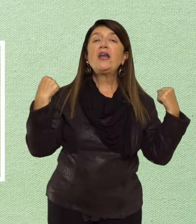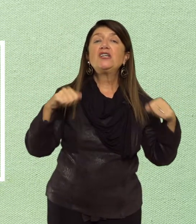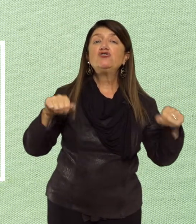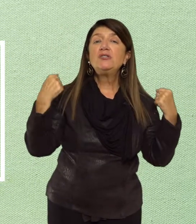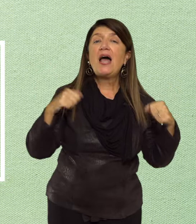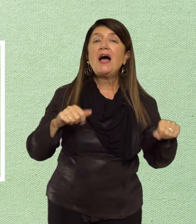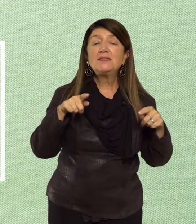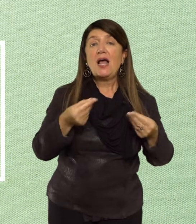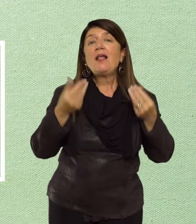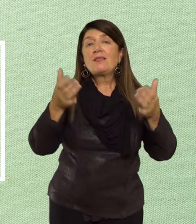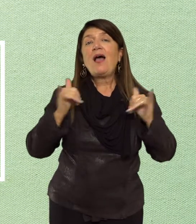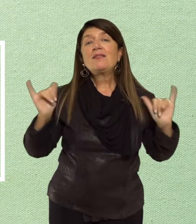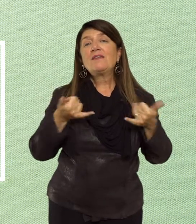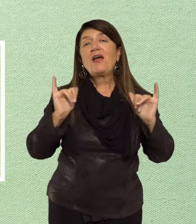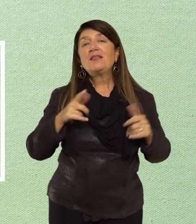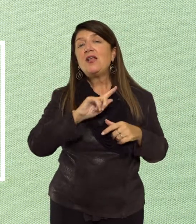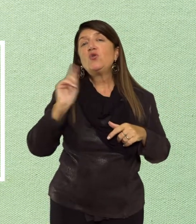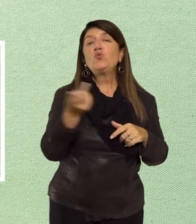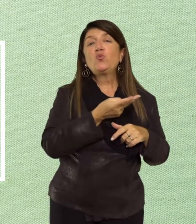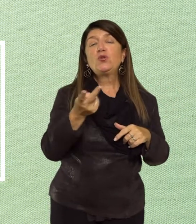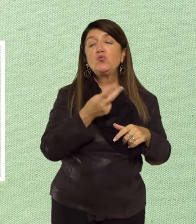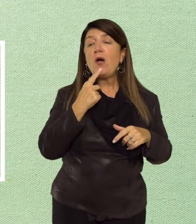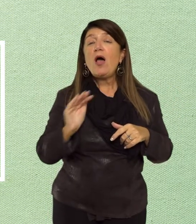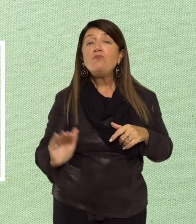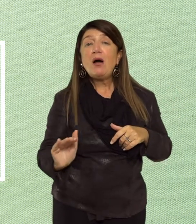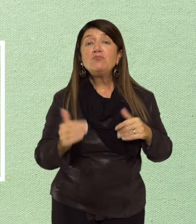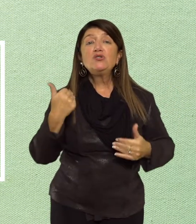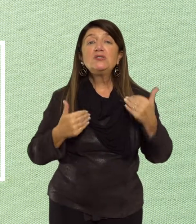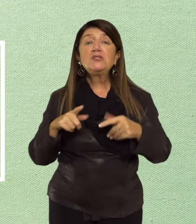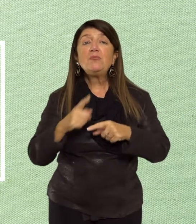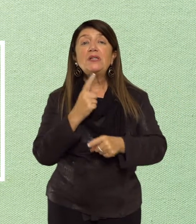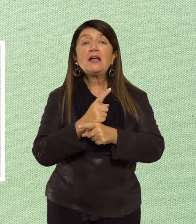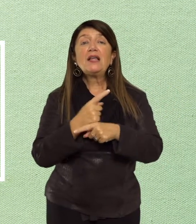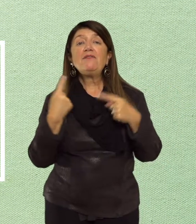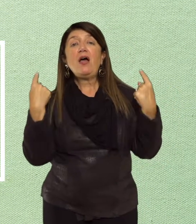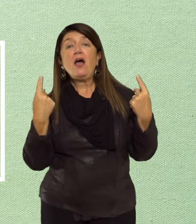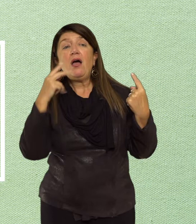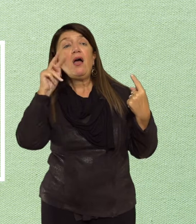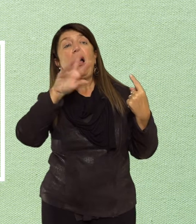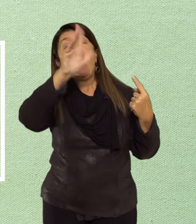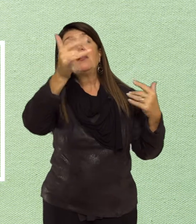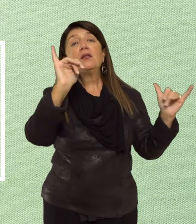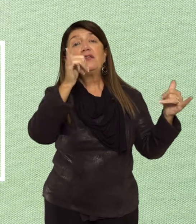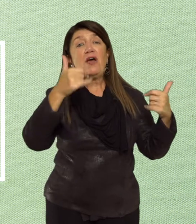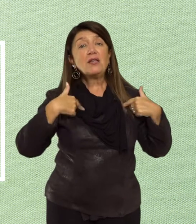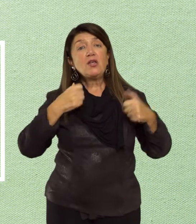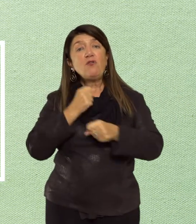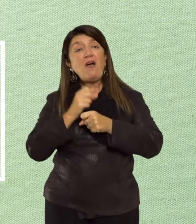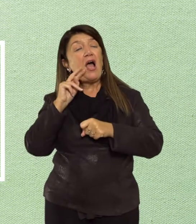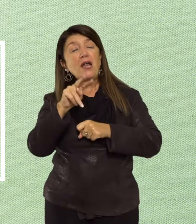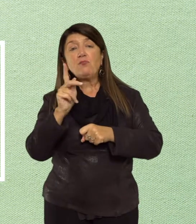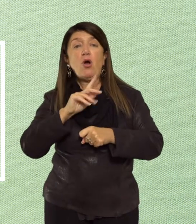divertente forse del curriculum scolastico e che il bambino solo perché abbia disabilità debba star lì a guardare gli altri divertirsi e lui non poter fare niente